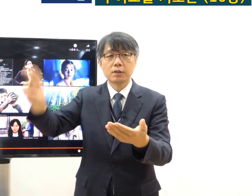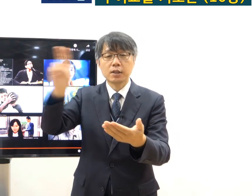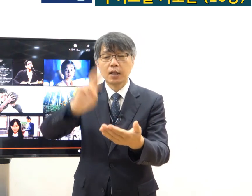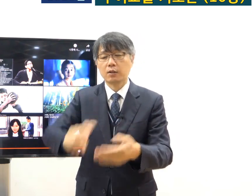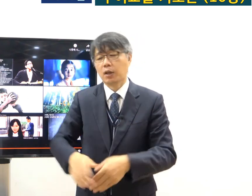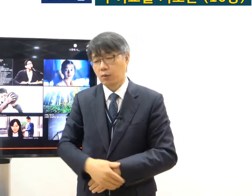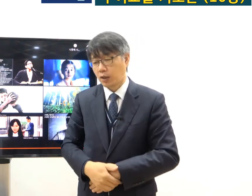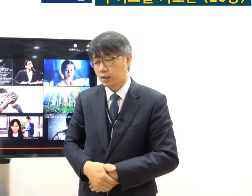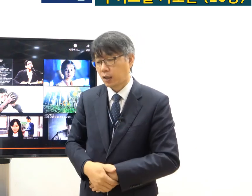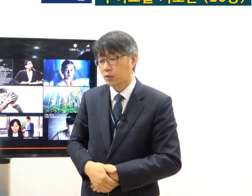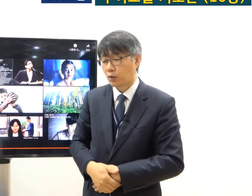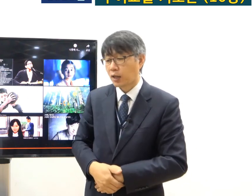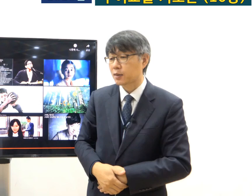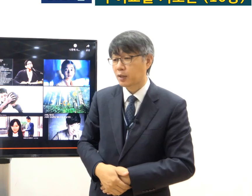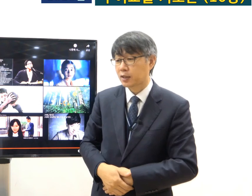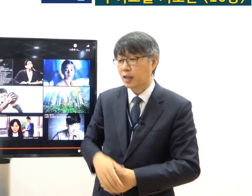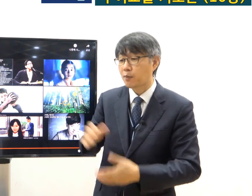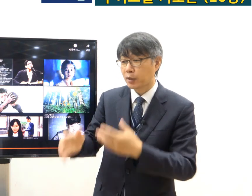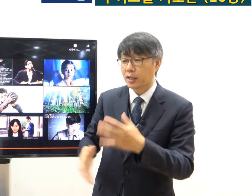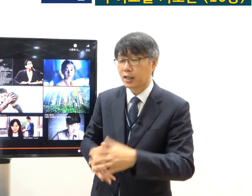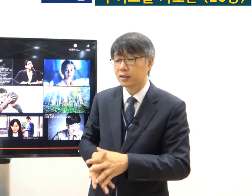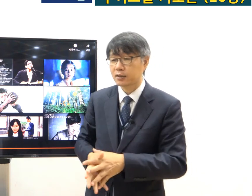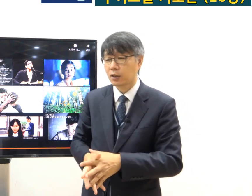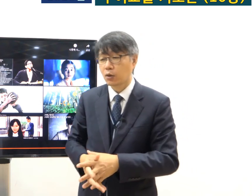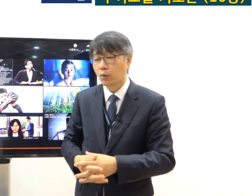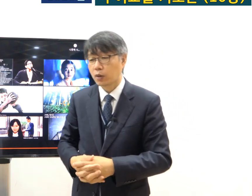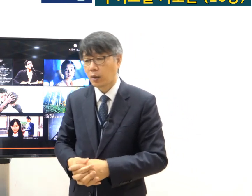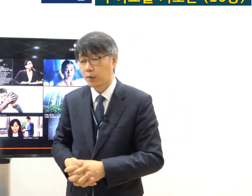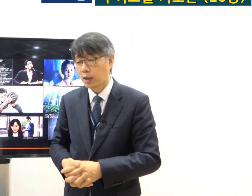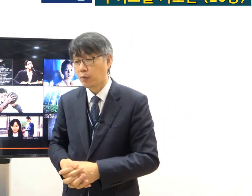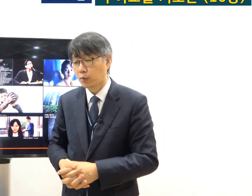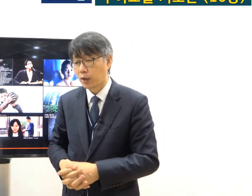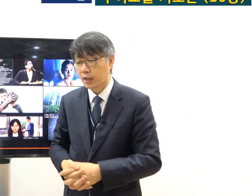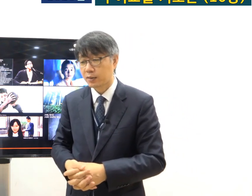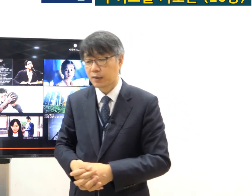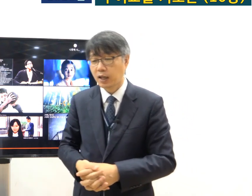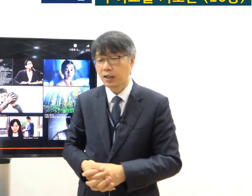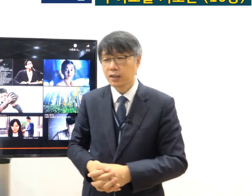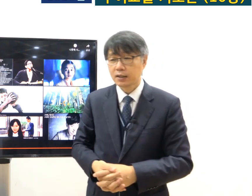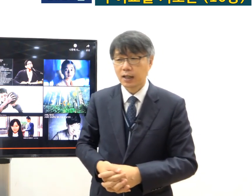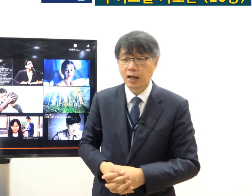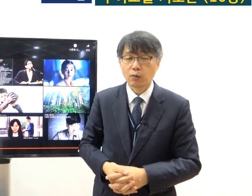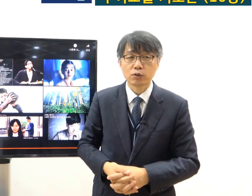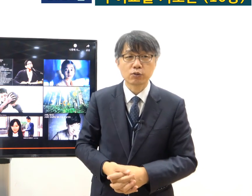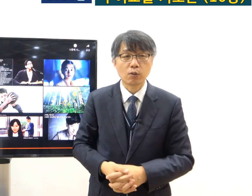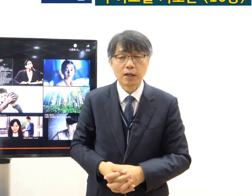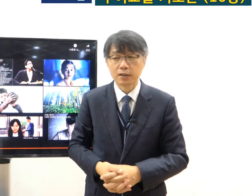노래합시다. 이렇게 가는 걸로 하겠습니다. 다음번에 할 때는 그렇게 한번 해보도록 하겠습니다. 자, 오늘 수고